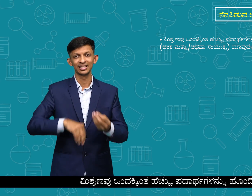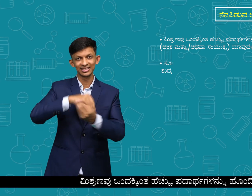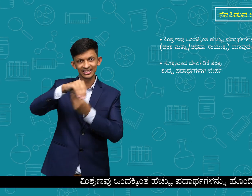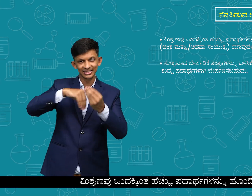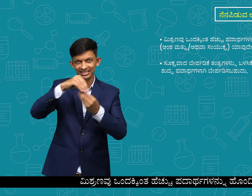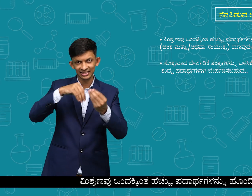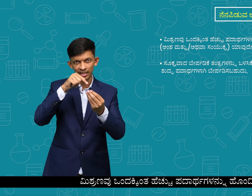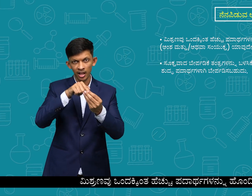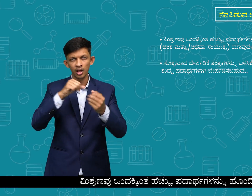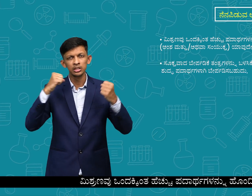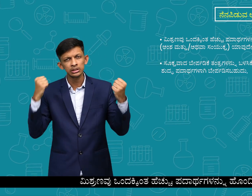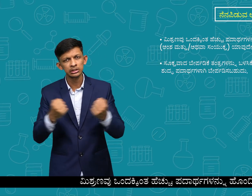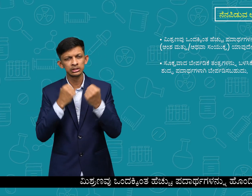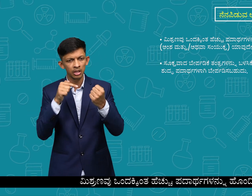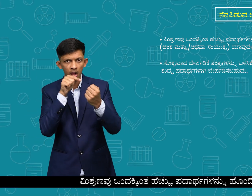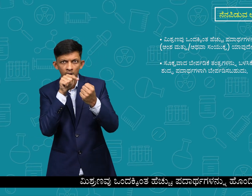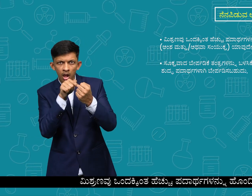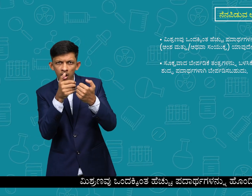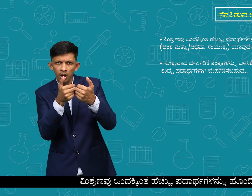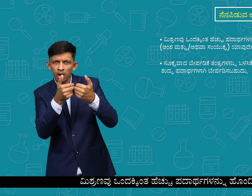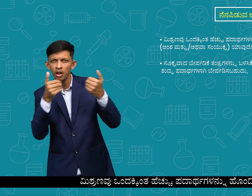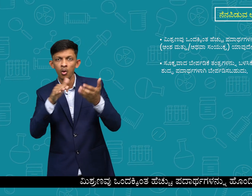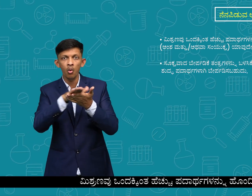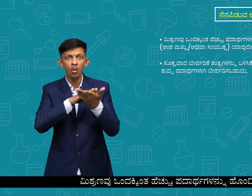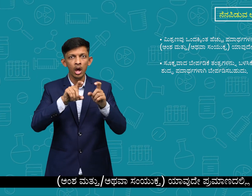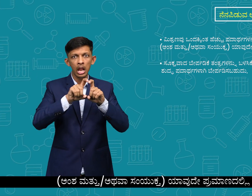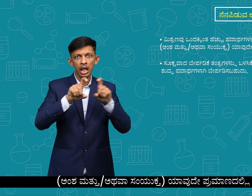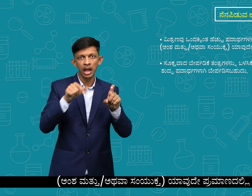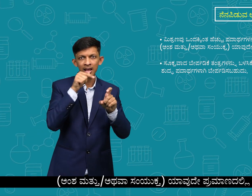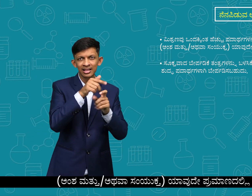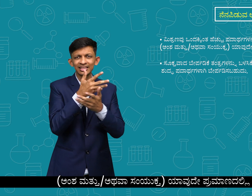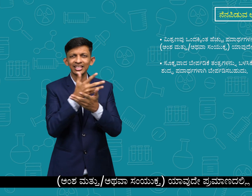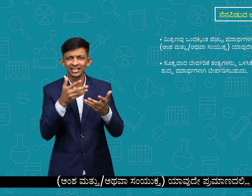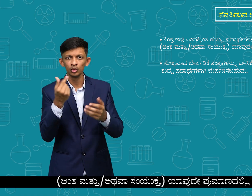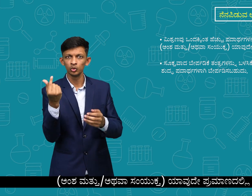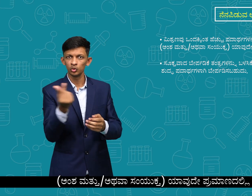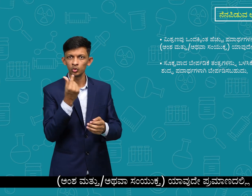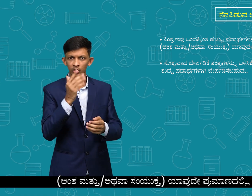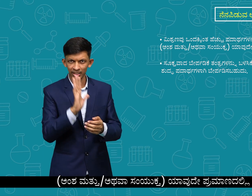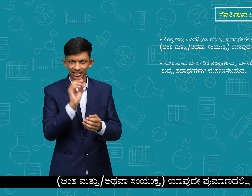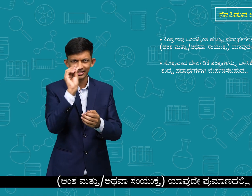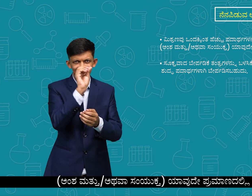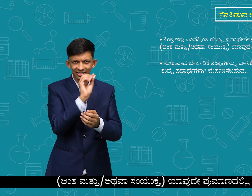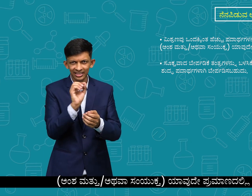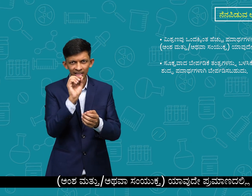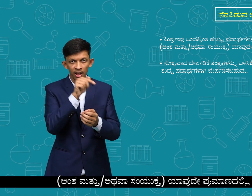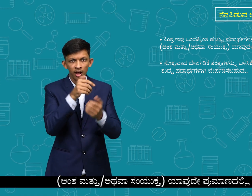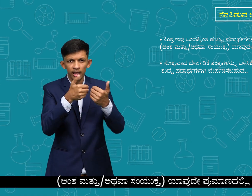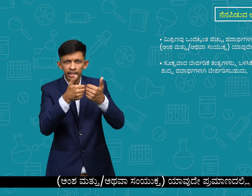ಮಿಶ್ರಣವು ಒಂದಕ್ಕಿಂತ ಹೆಚ್ಚು ಪದಾರ್ಥಗಳನ್ನು ಹೊಂದಿರುತ್ತದೆ. ಅಂಶ ಮತ್ತು ಅಥವಾ ಸಂಯುಕ್ತ ಯಾವುದೇ ಪ್ರಮಾಣದಲ್ಲಿ